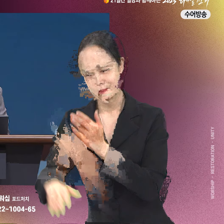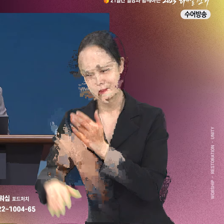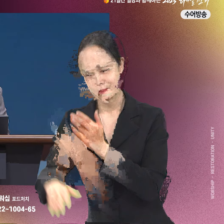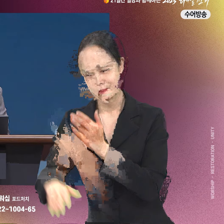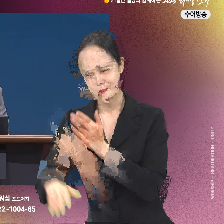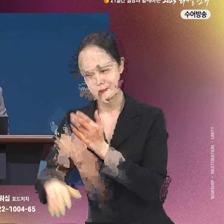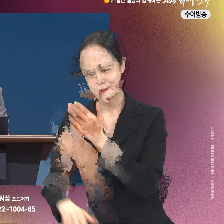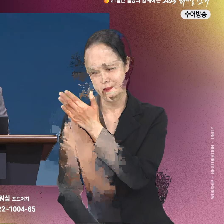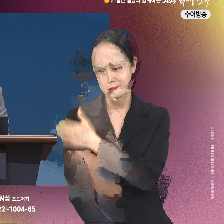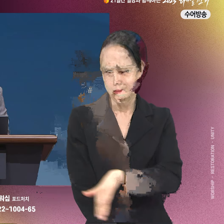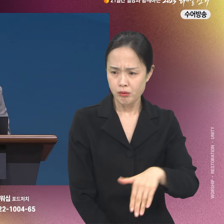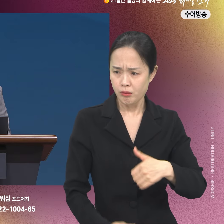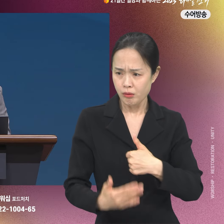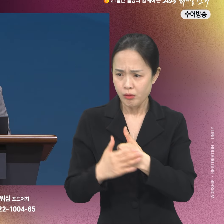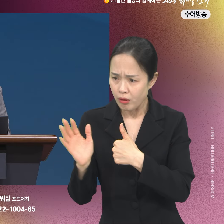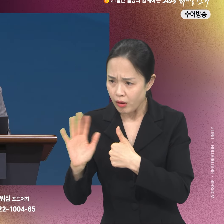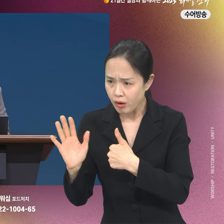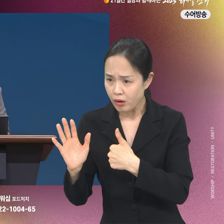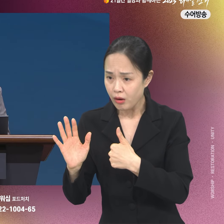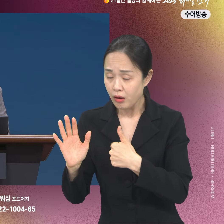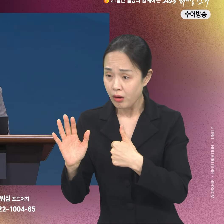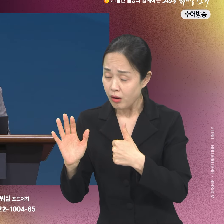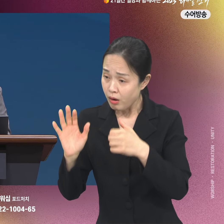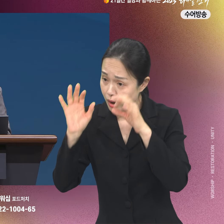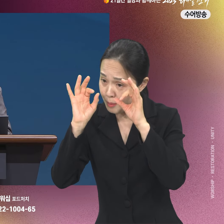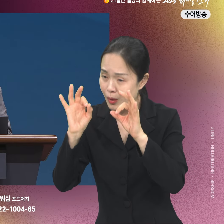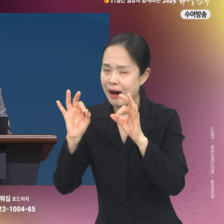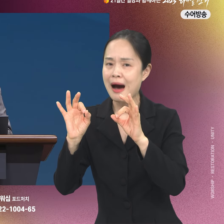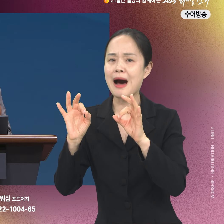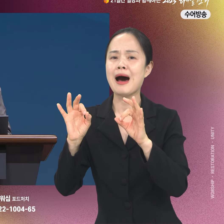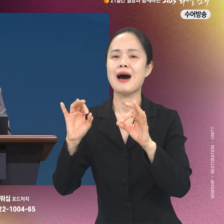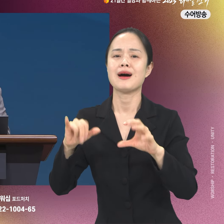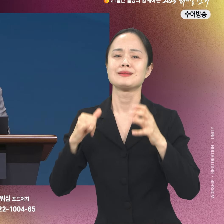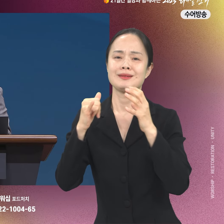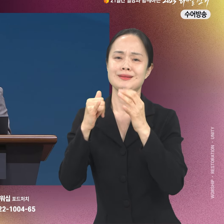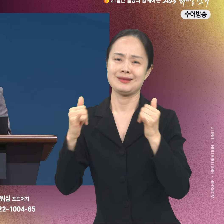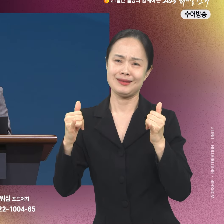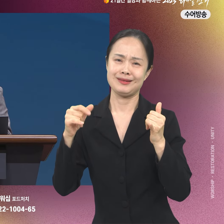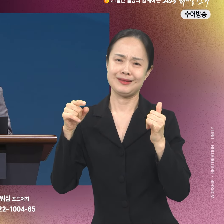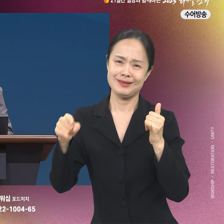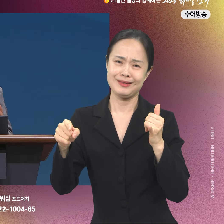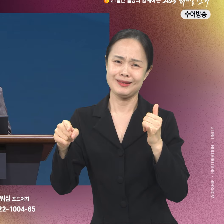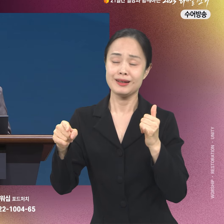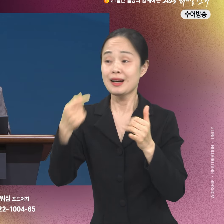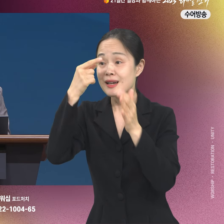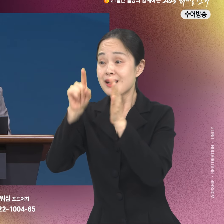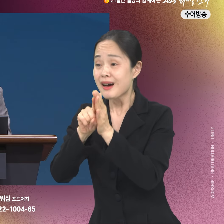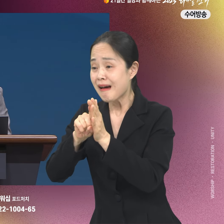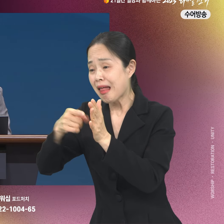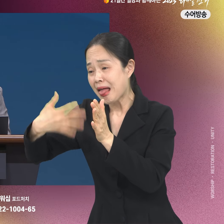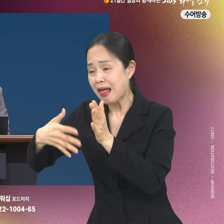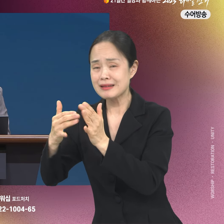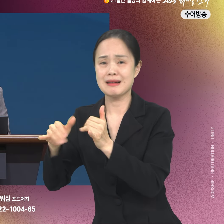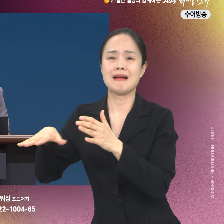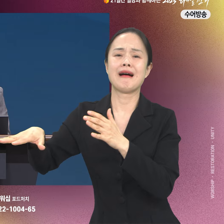하셨고, 그리고 제가 요구했던 어떤 단체나 규모가 크고 자금이 있을